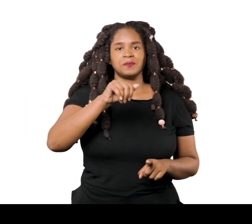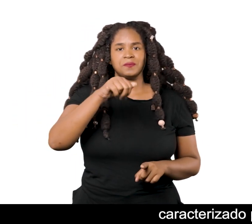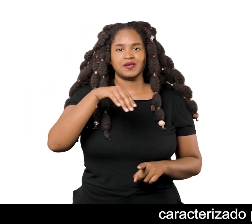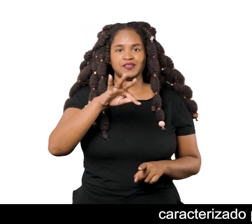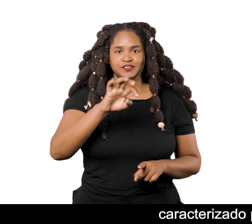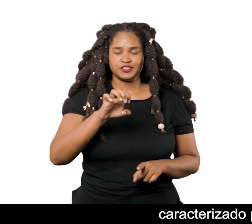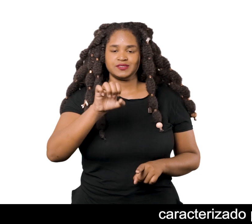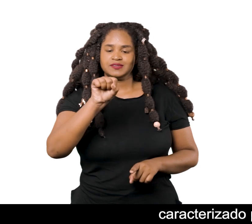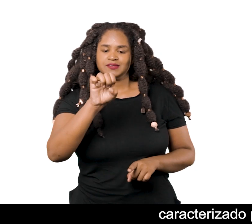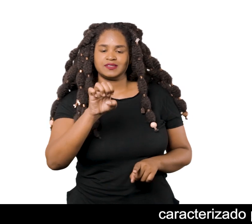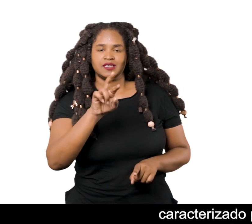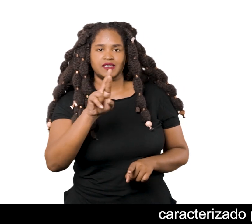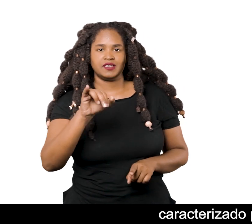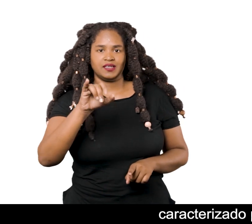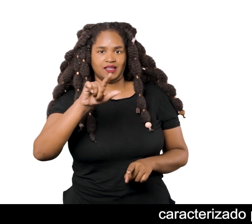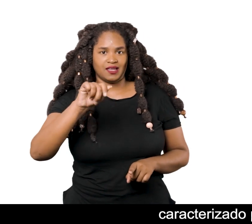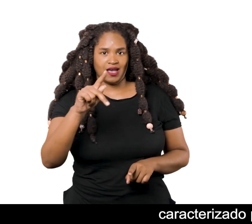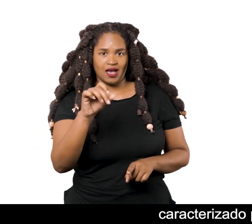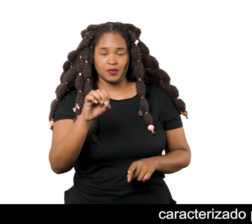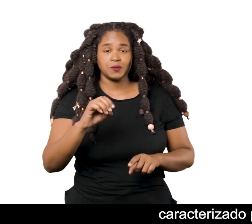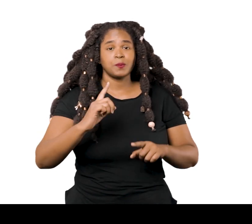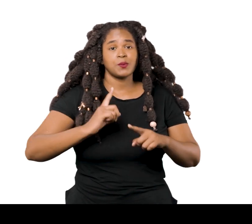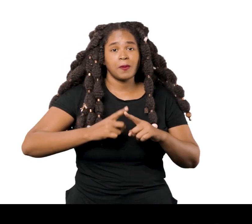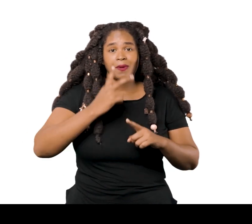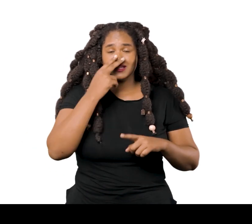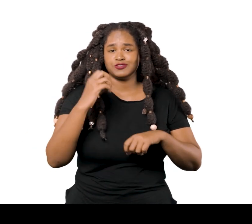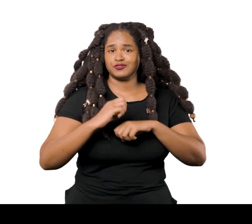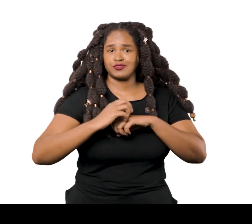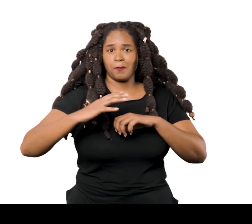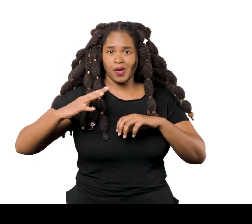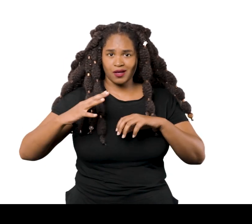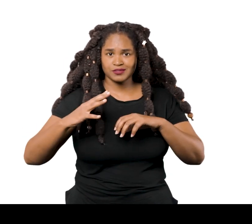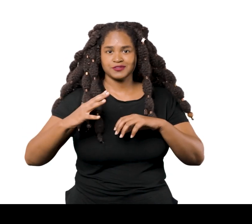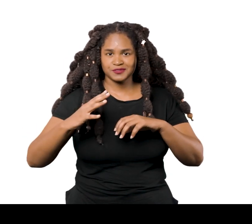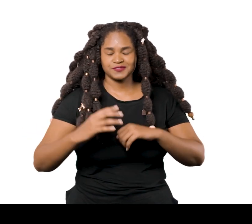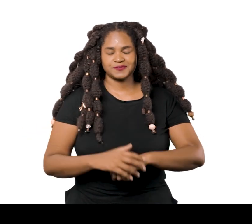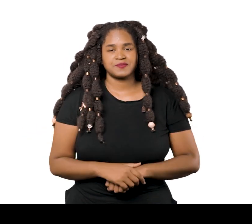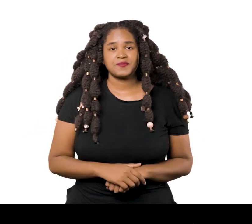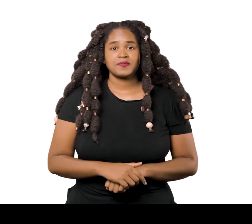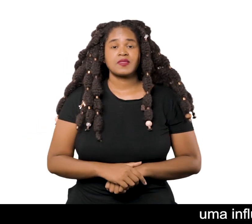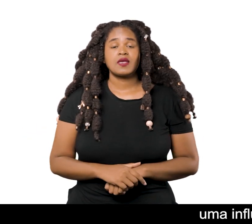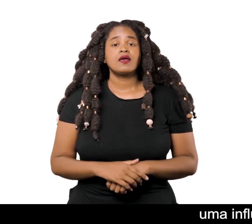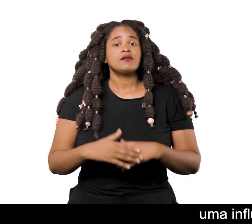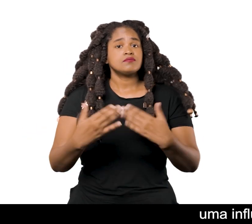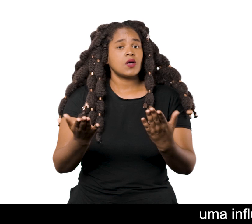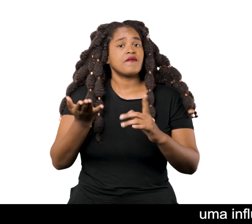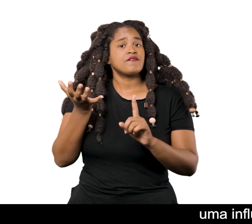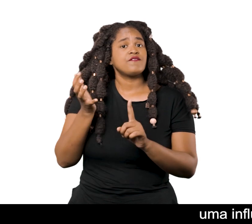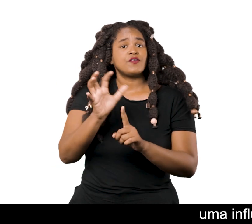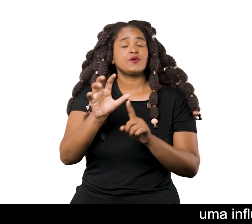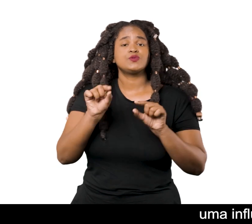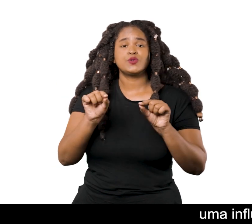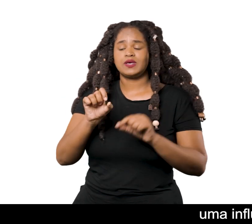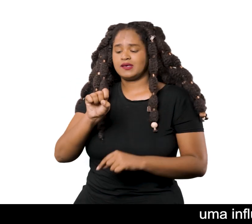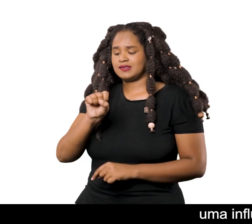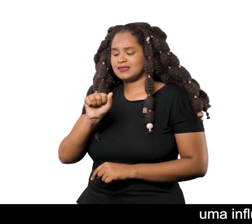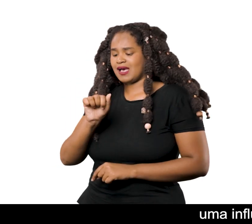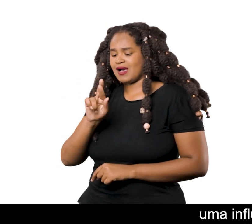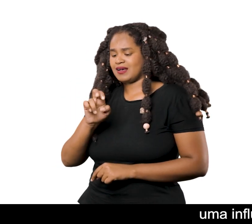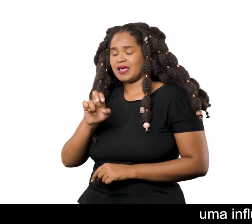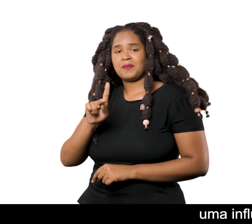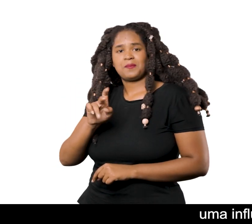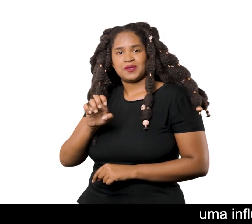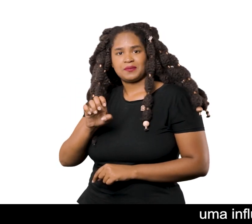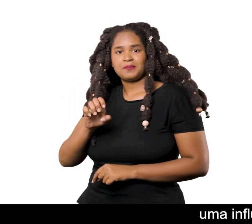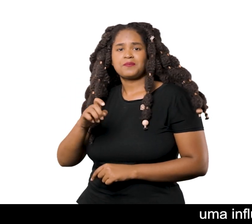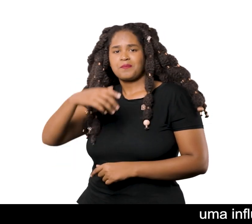serrilhados, caracterizado pelas formas de diamantes concêntricos e serrilhados, uma influência dos sarapes